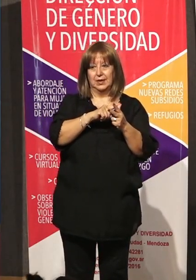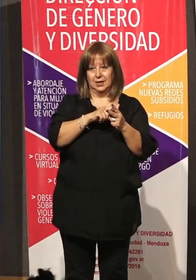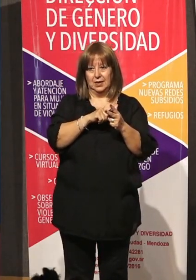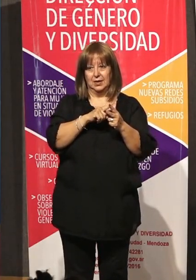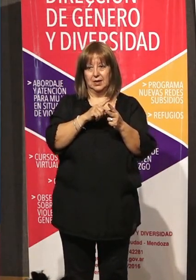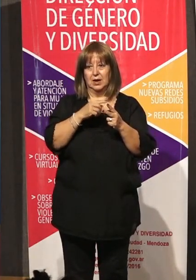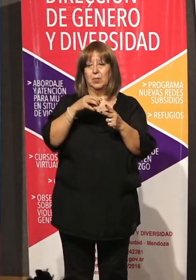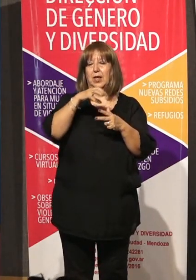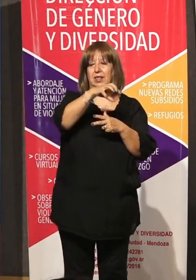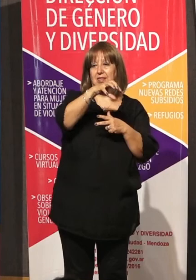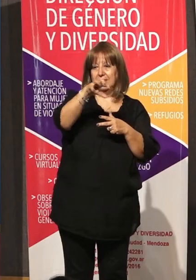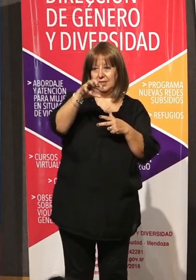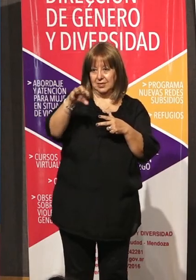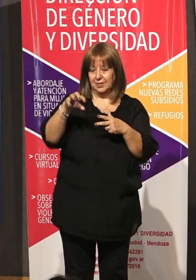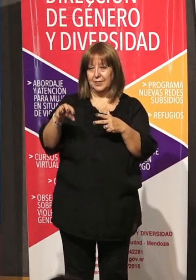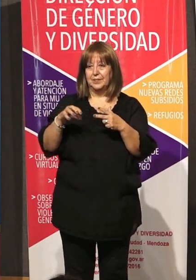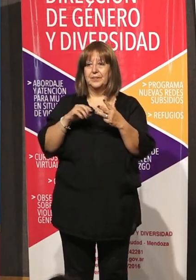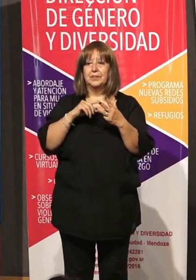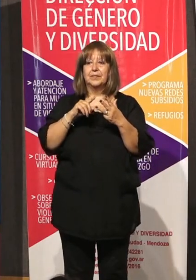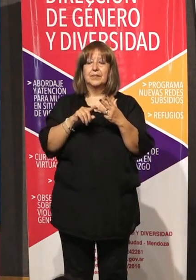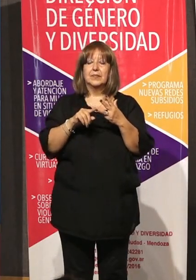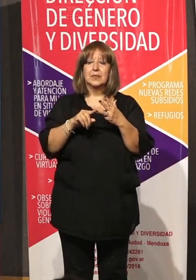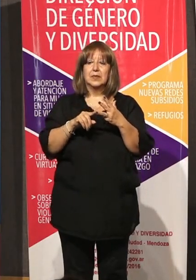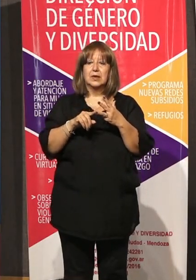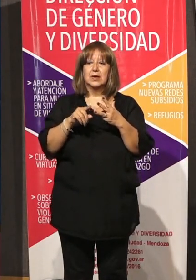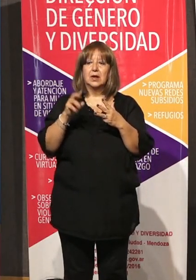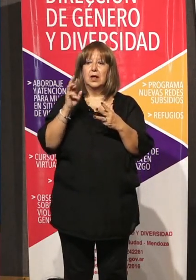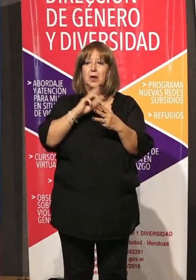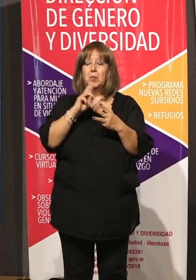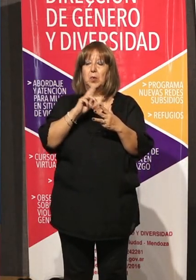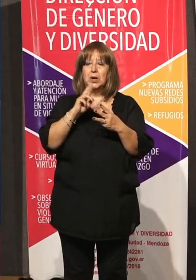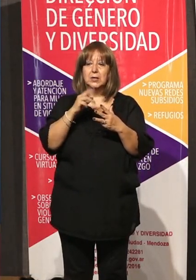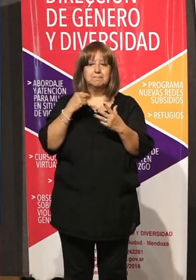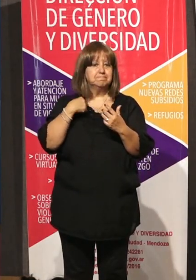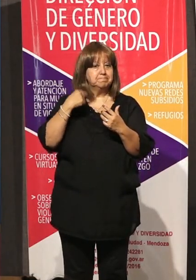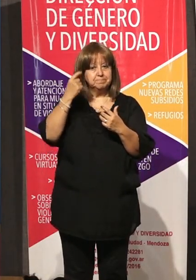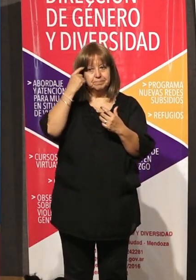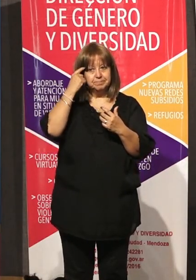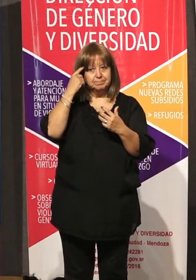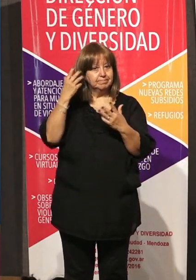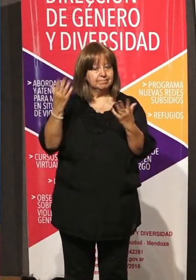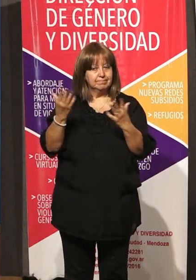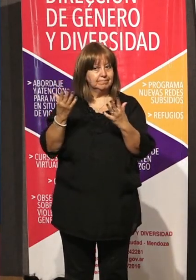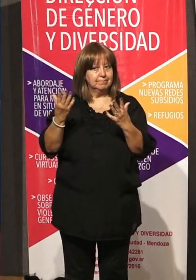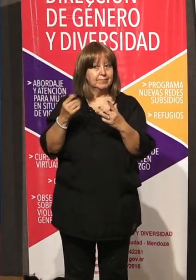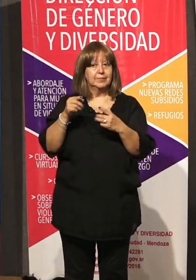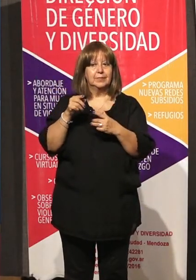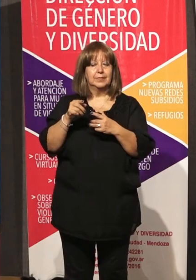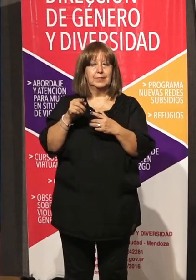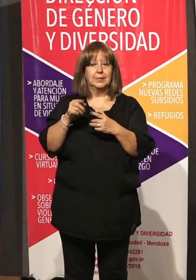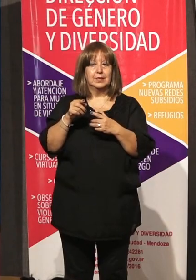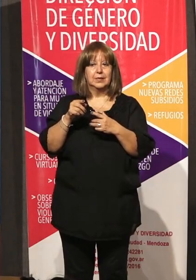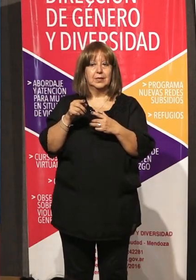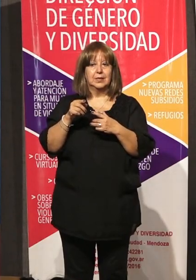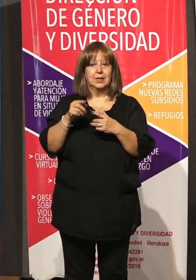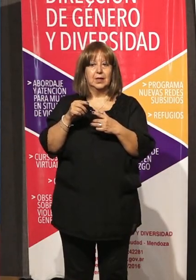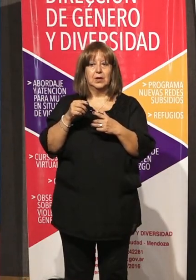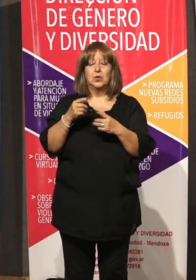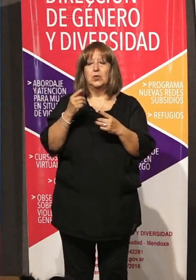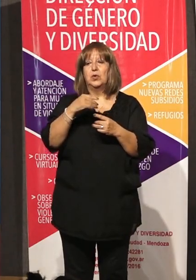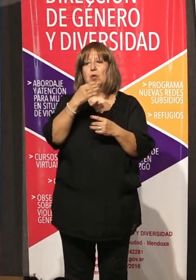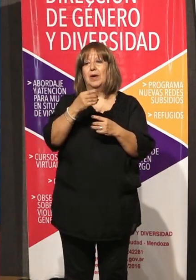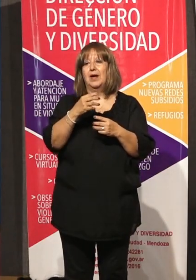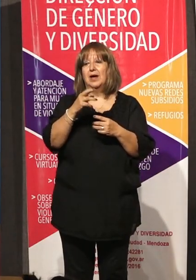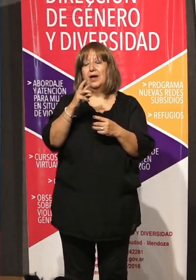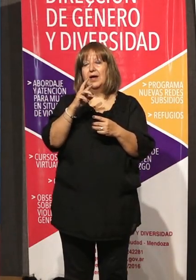tengo entendido, porque está en disminución. Y esta mujer no está pudiendo ser atendida. Entonces, obviamente, no va a ser un femicidio, pero